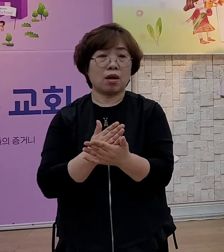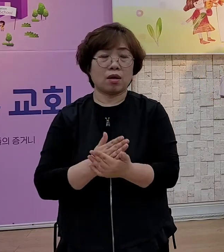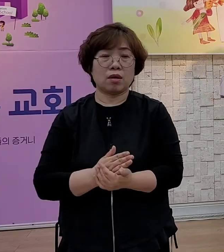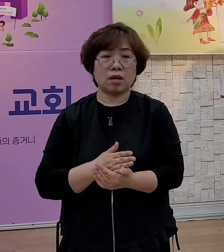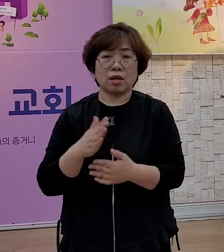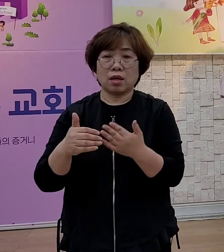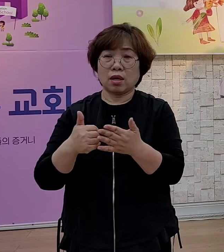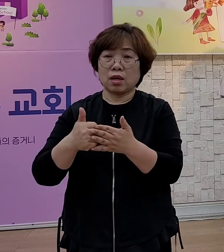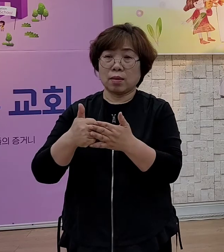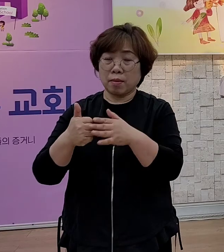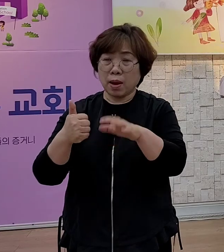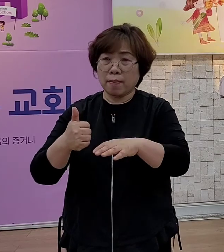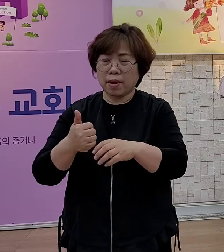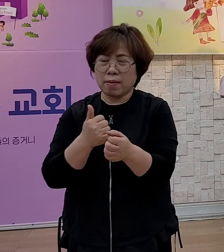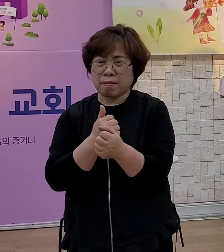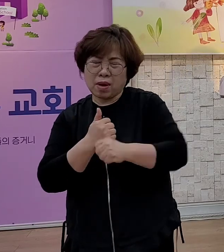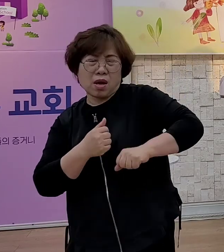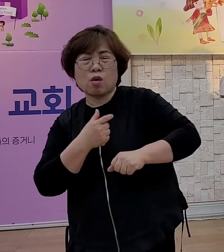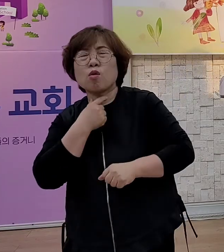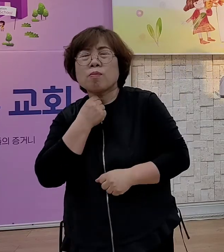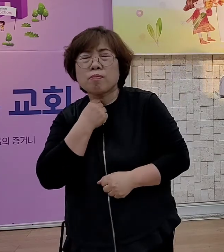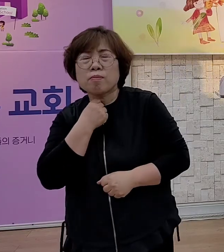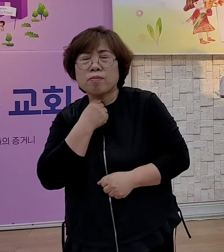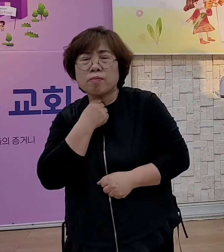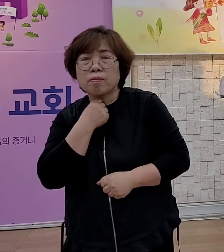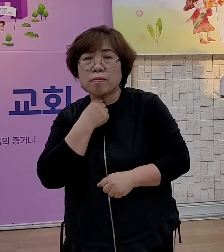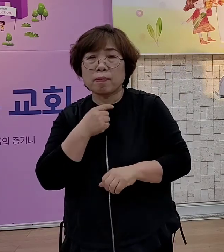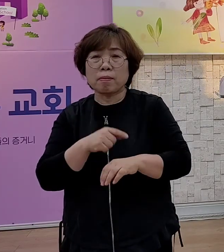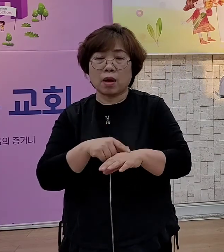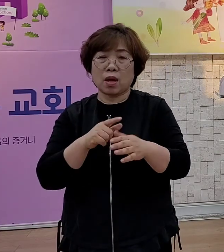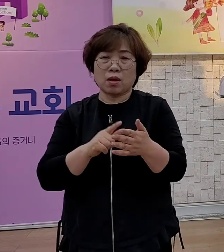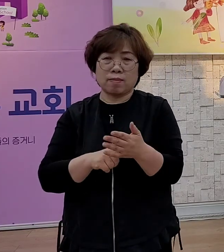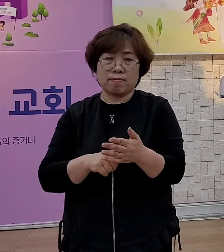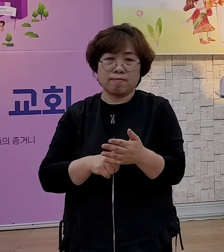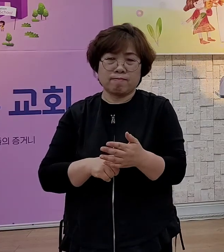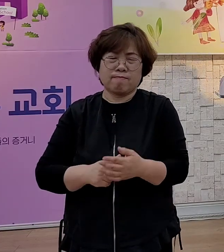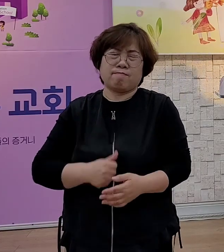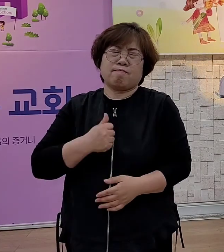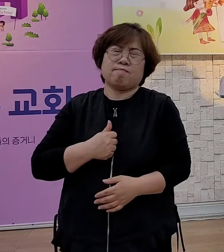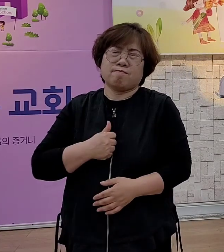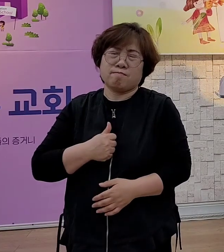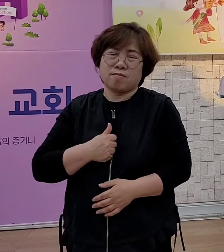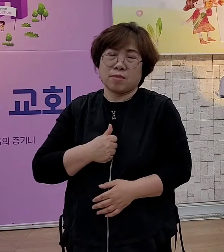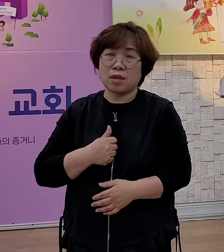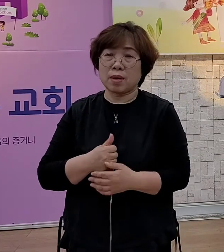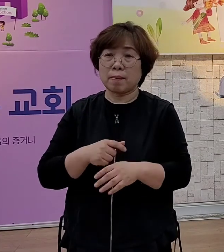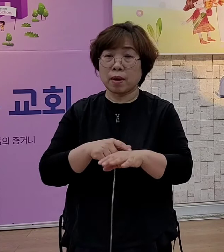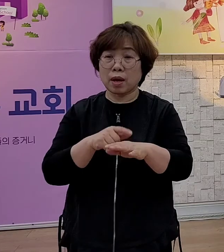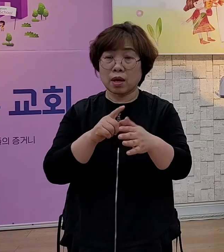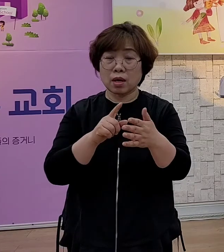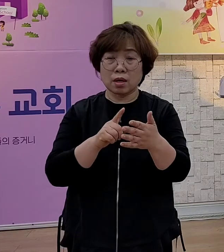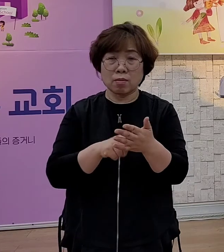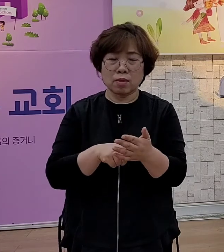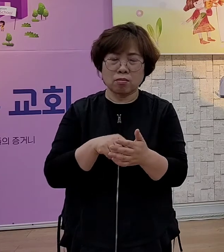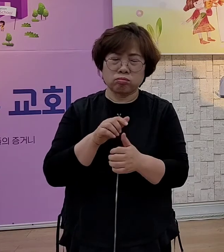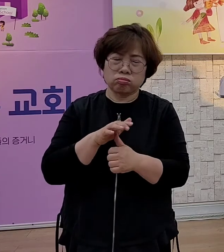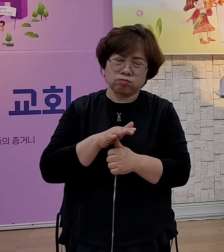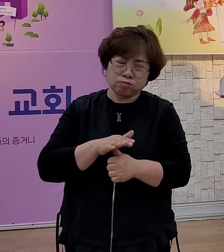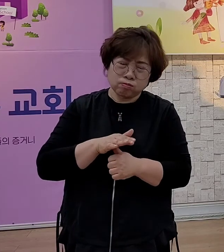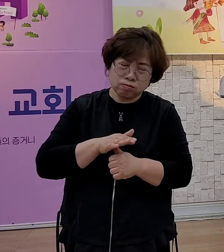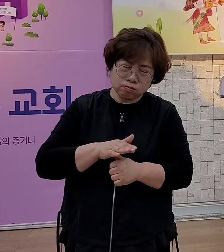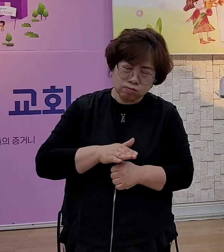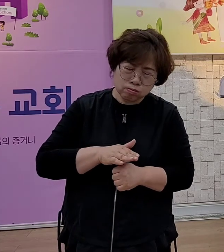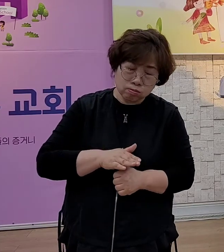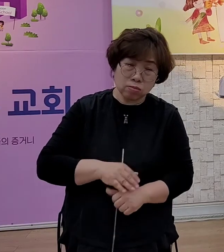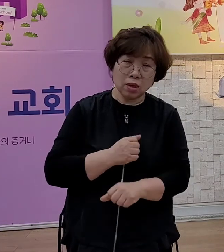싶고 자기 마음대로 살고 싶어하는 이 충동, 그 반항하고 싶은 그 마음을 억눌러야 하는